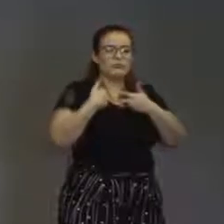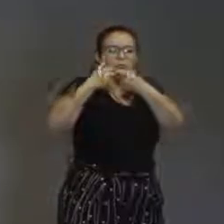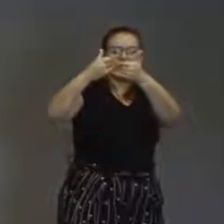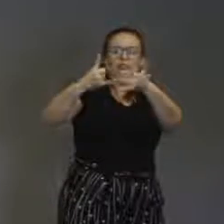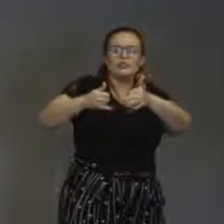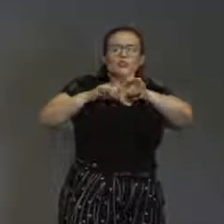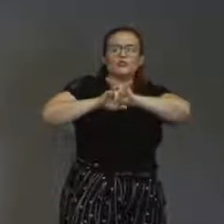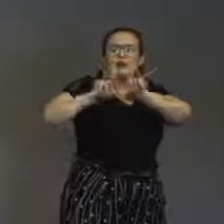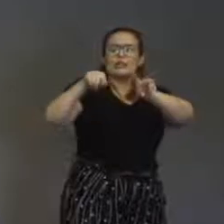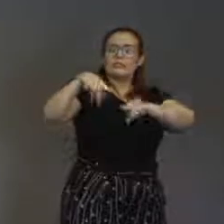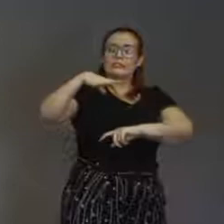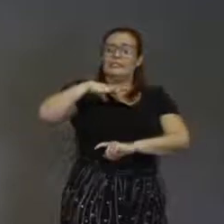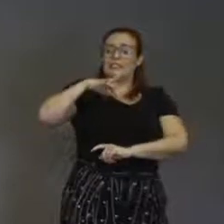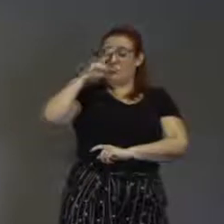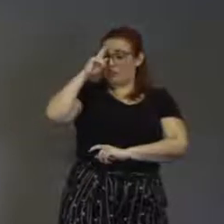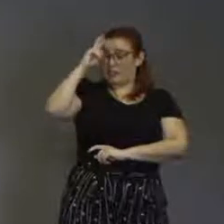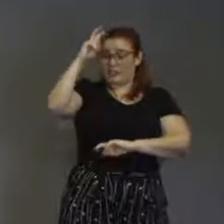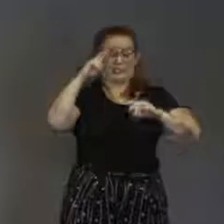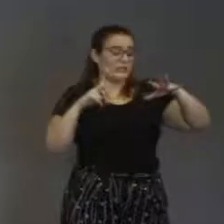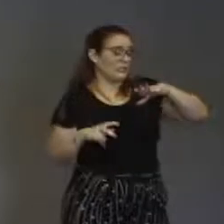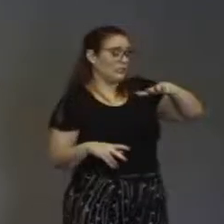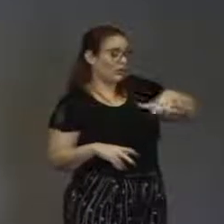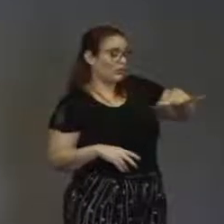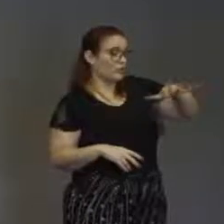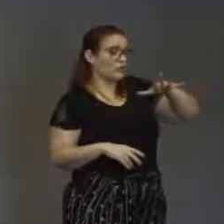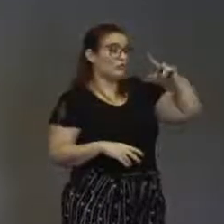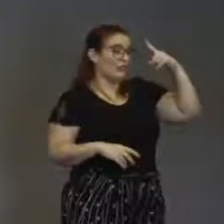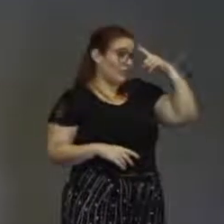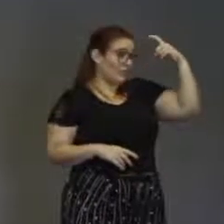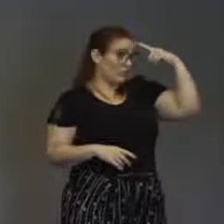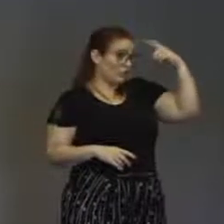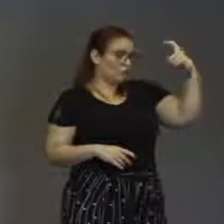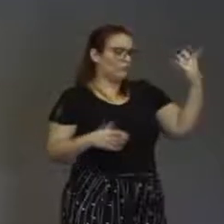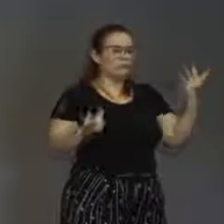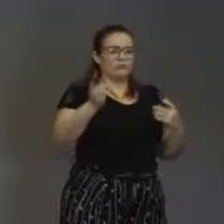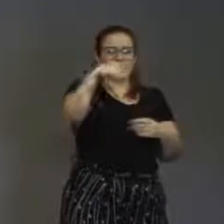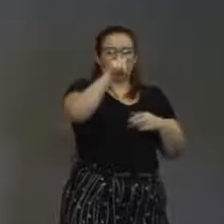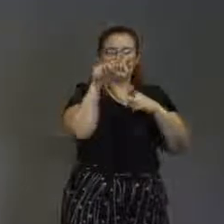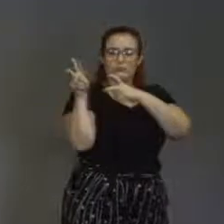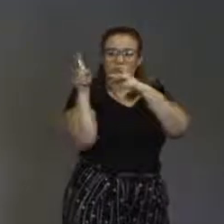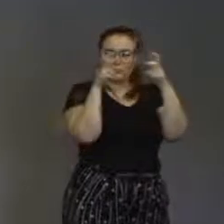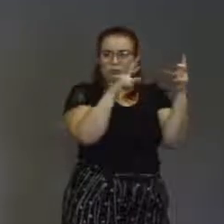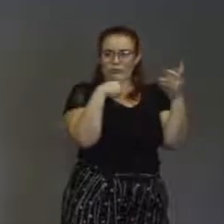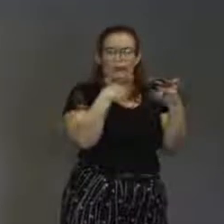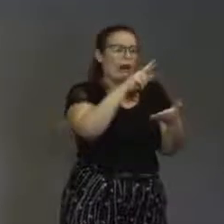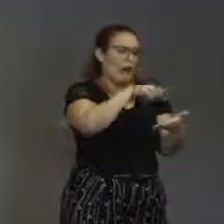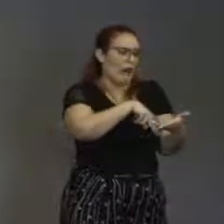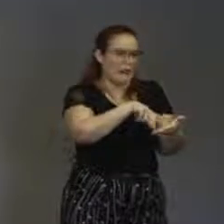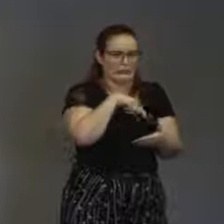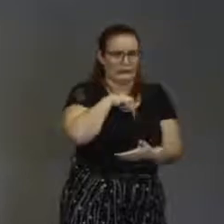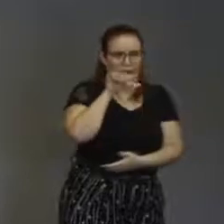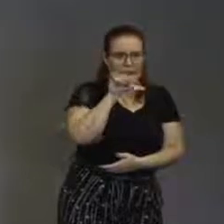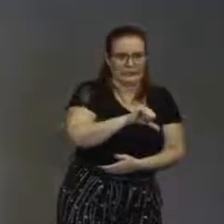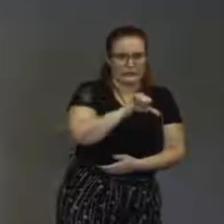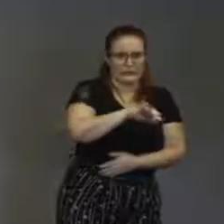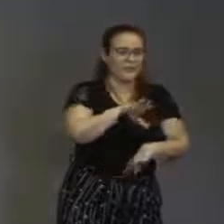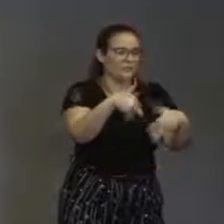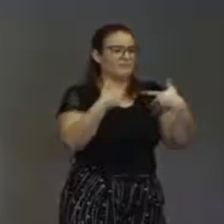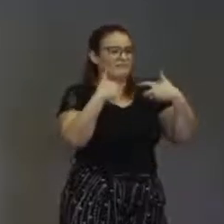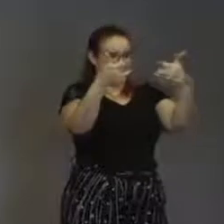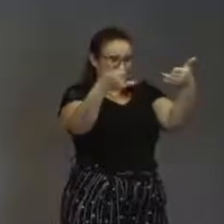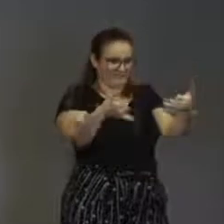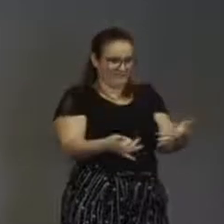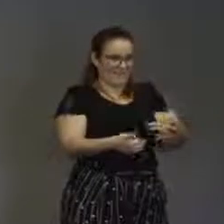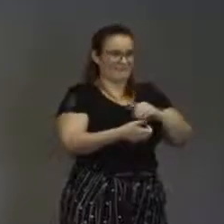diferença entre cidade inteligente e cidade criativa. Como vocês perceberam, se eu for ler, vai dar ruim, né? Então, eu vou falar mesmo,